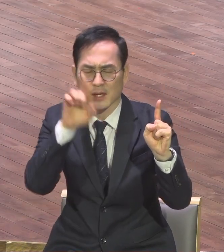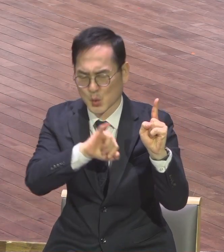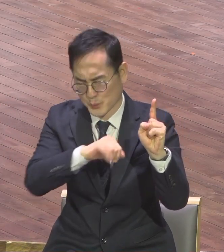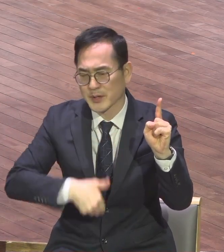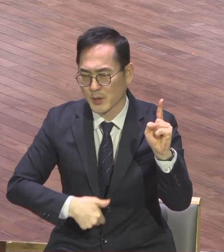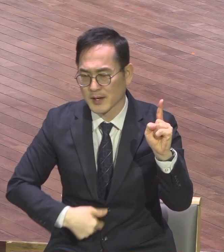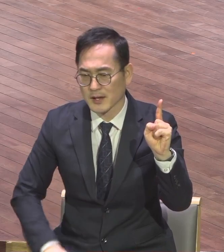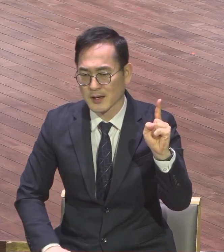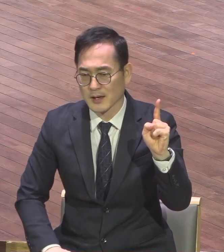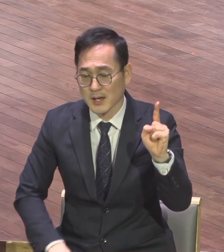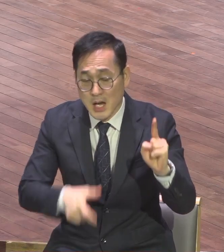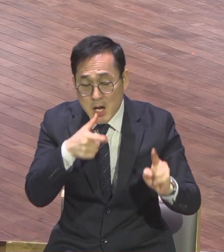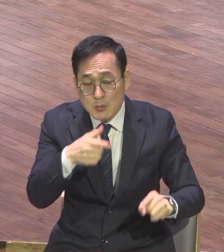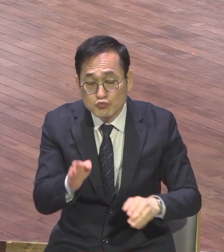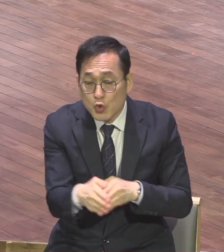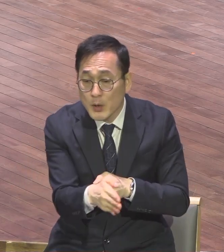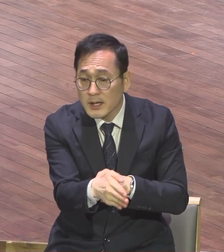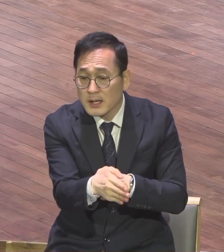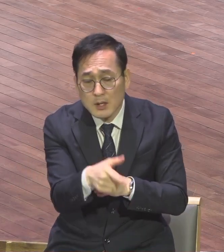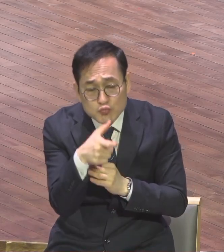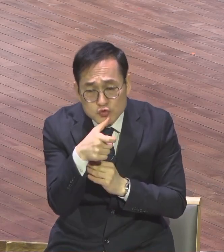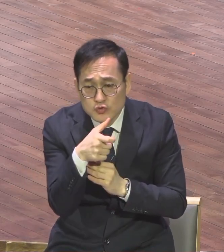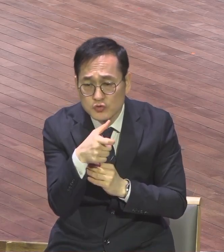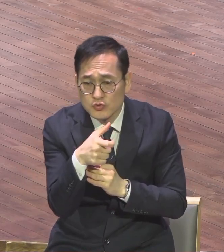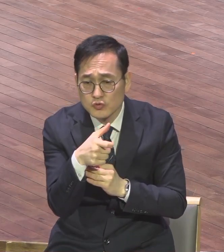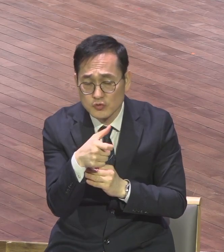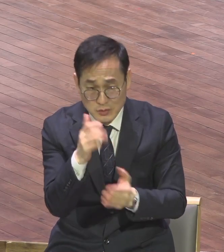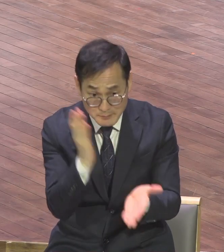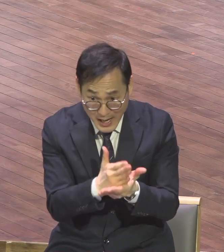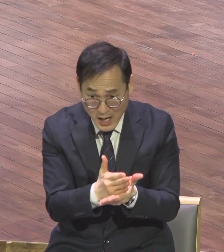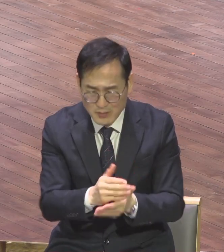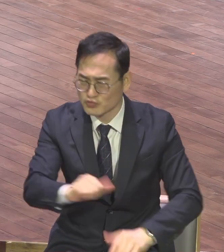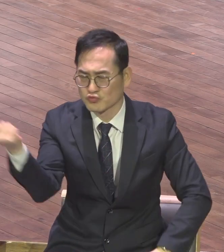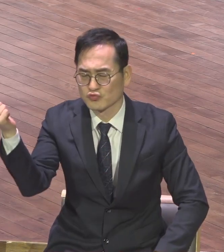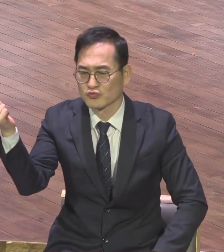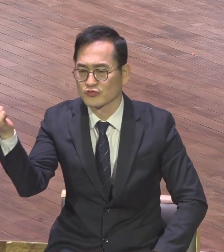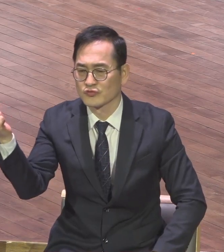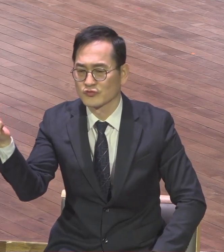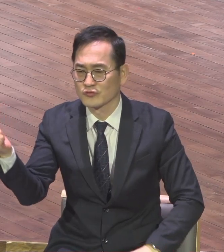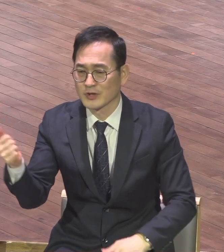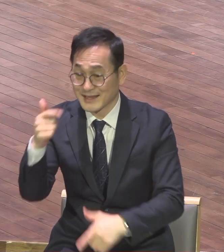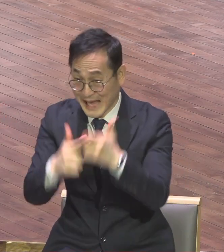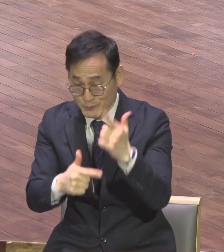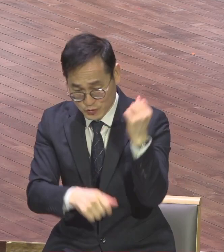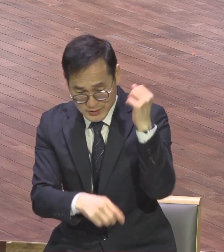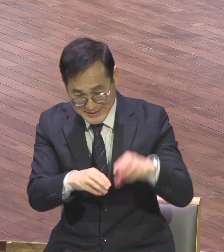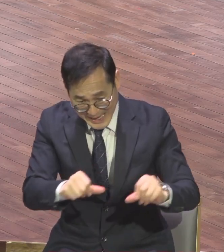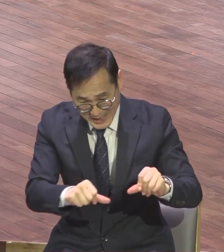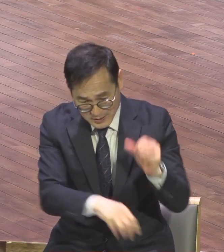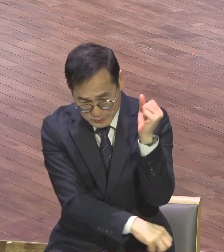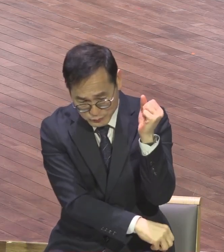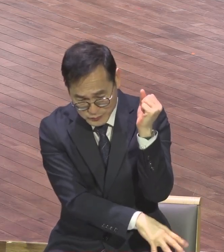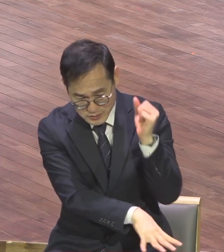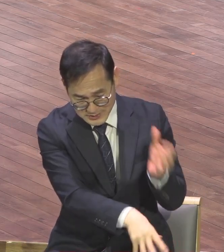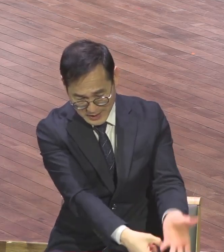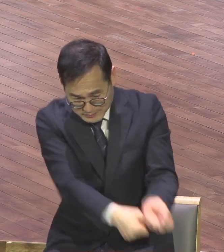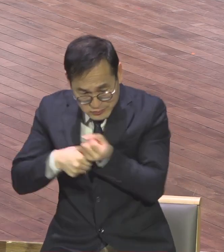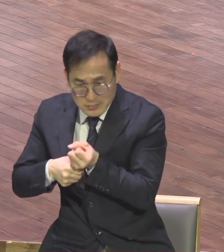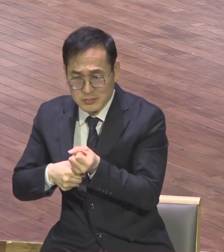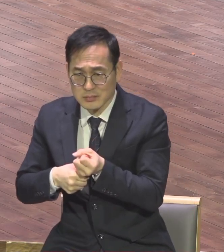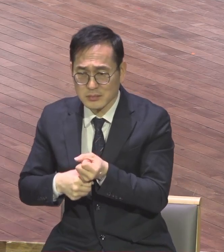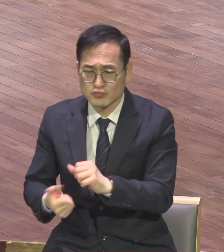물고기는 모든 것을 잃은 것이고 땅을 떠난 나무는 모든 것을 잃은 것이고 엄마를 잃은 아이는 모든 것을 잃은 것입니다. 그것은 창조